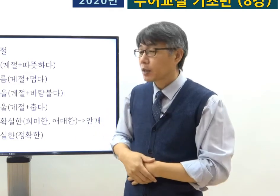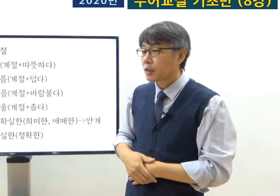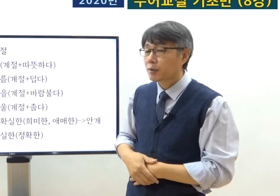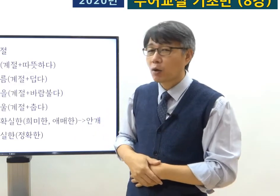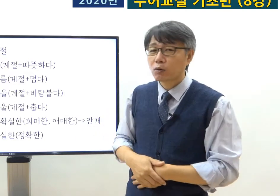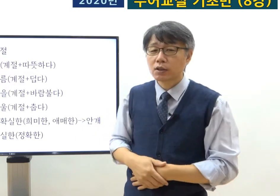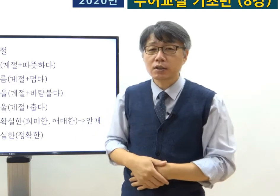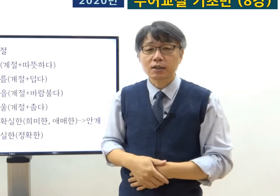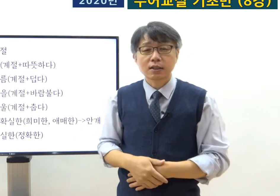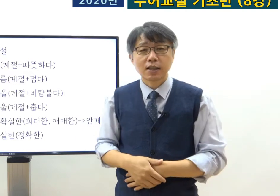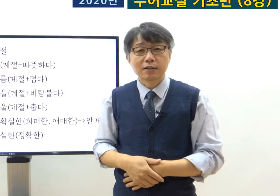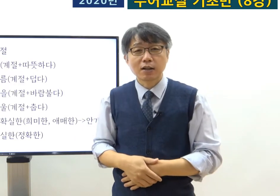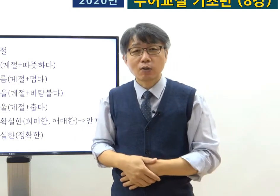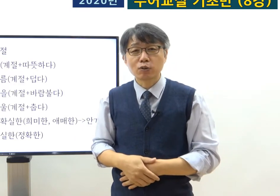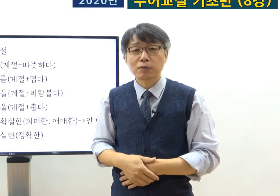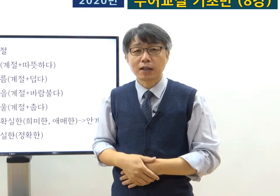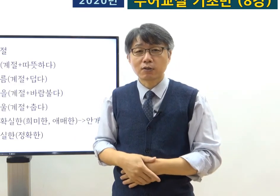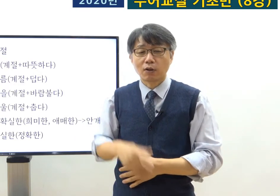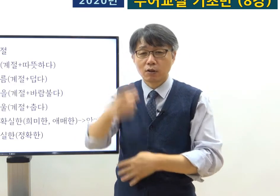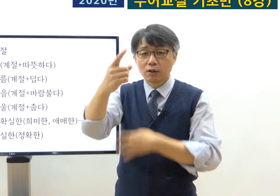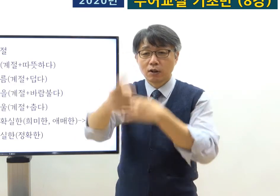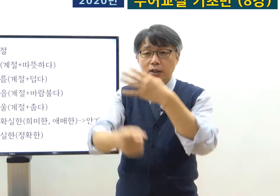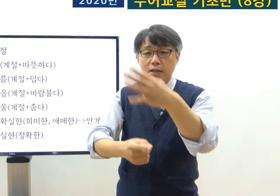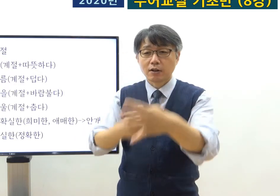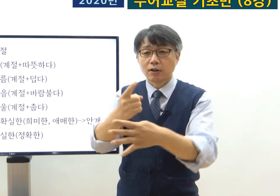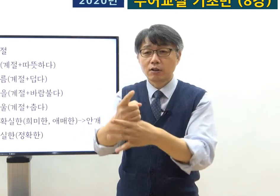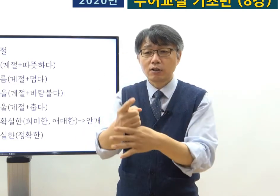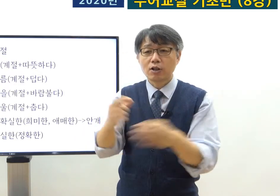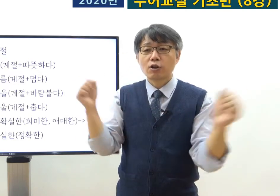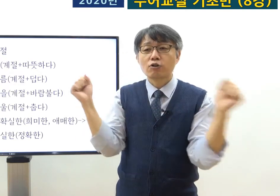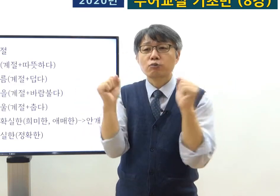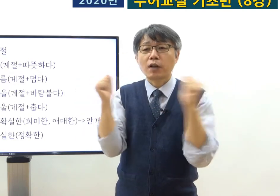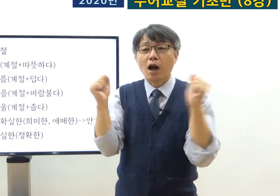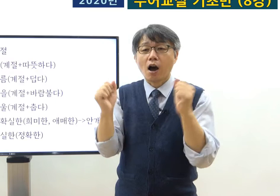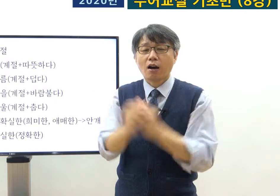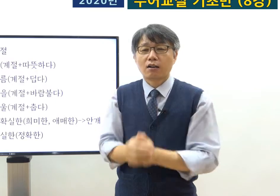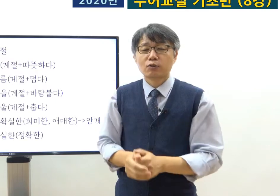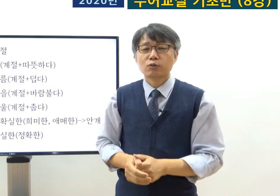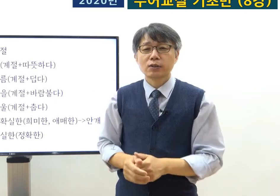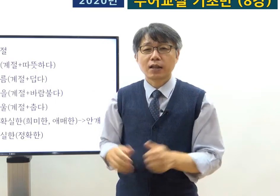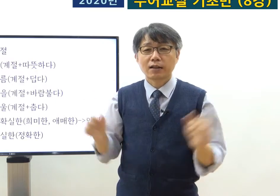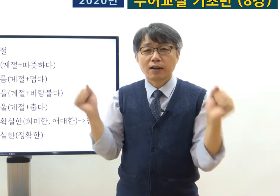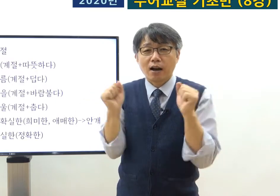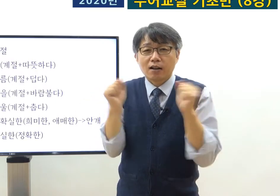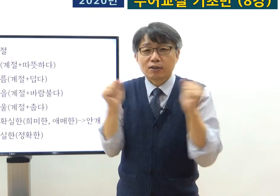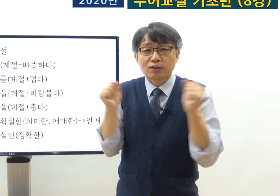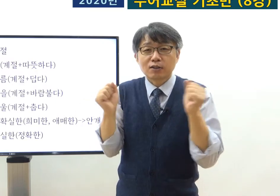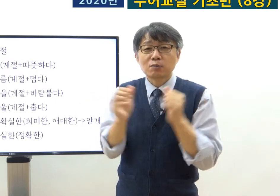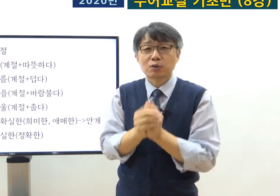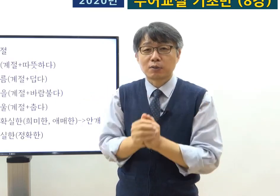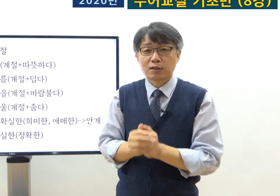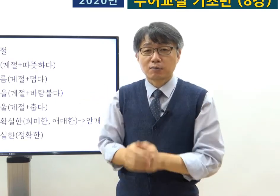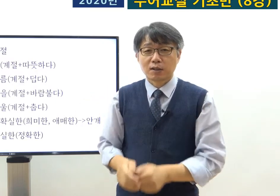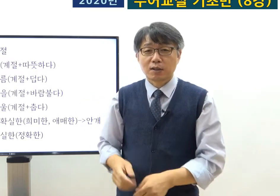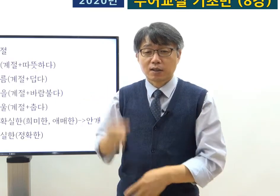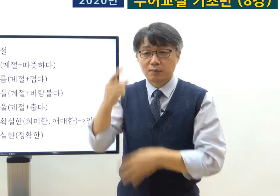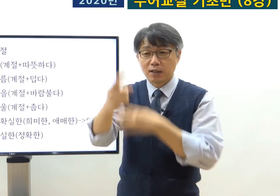다음 겨울은 계절하고 춥다겠죠. 계절, 춥다. 추울 때 떠는 모습을 해주면 되겠습니다.